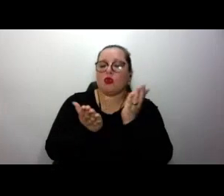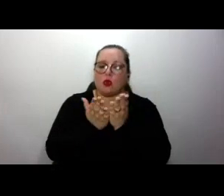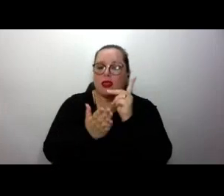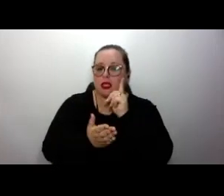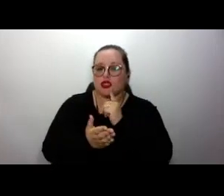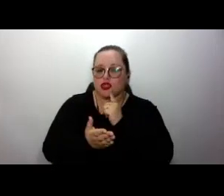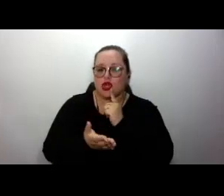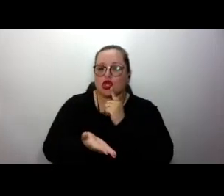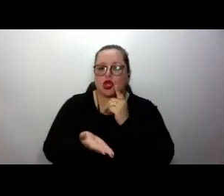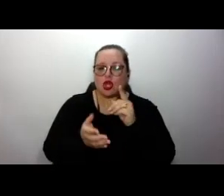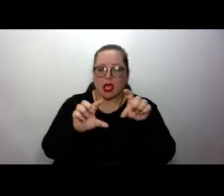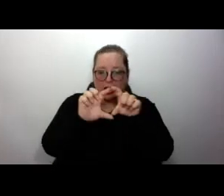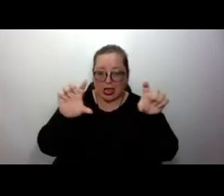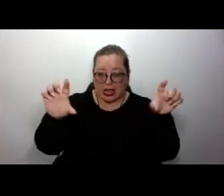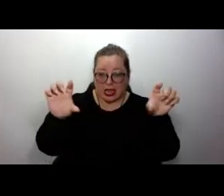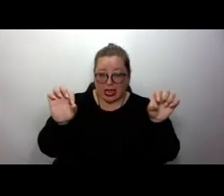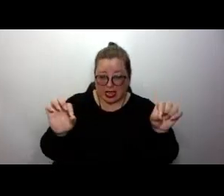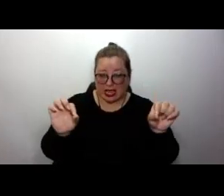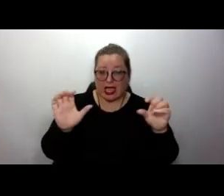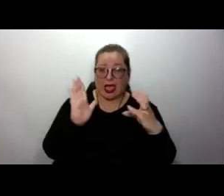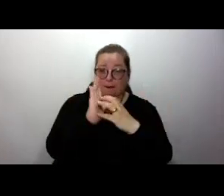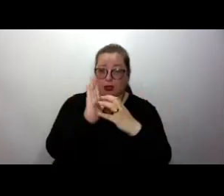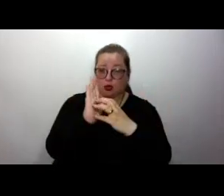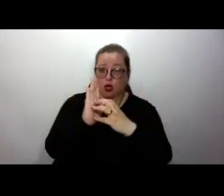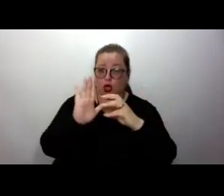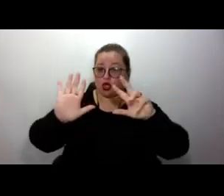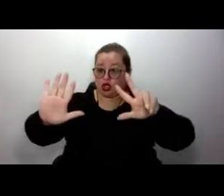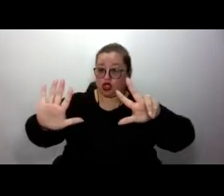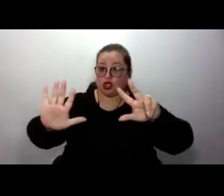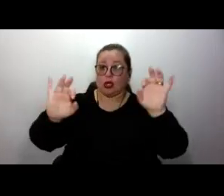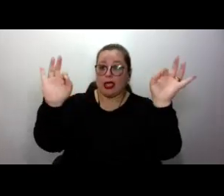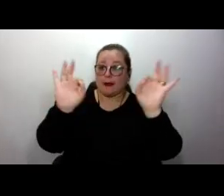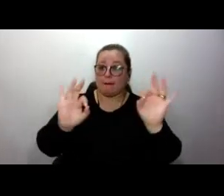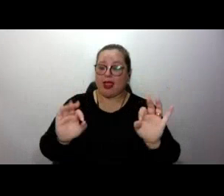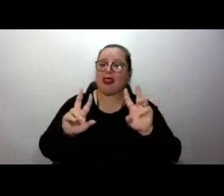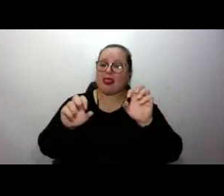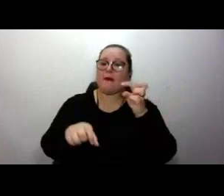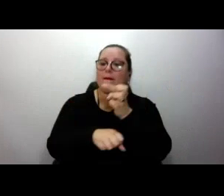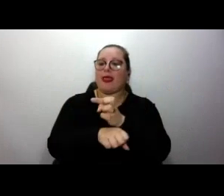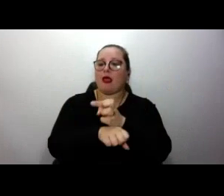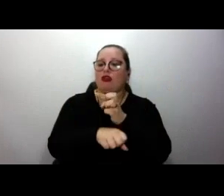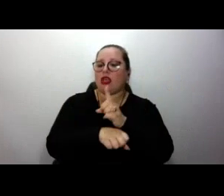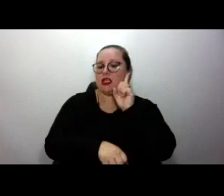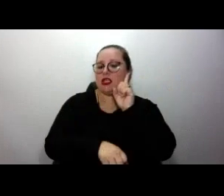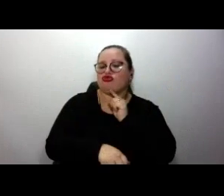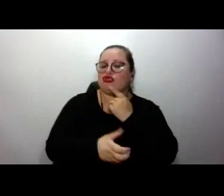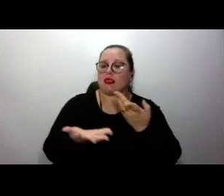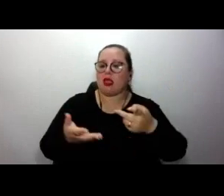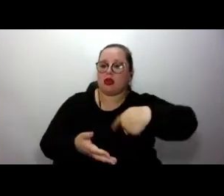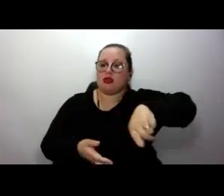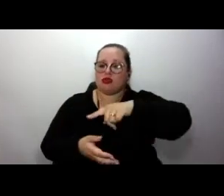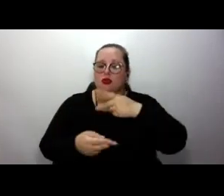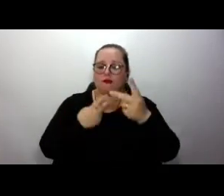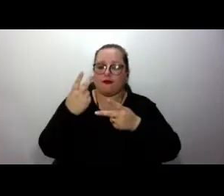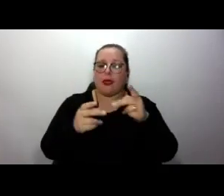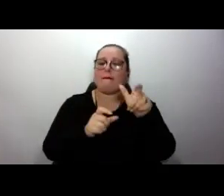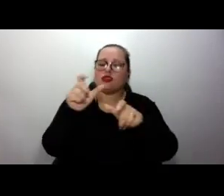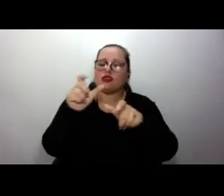vamos a sentar hoy día en este último capítulo que tiene que ver con la pedagogía sorda, que tiene que ver en cómo las personas